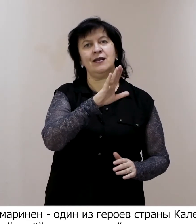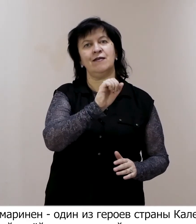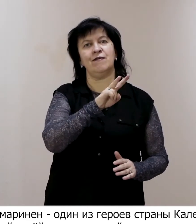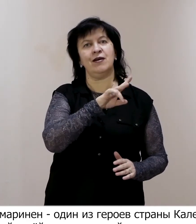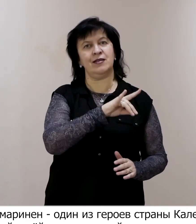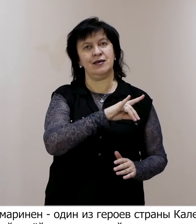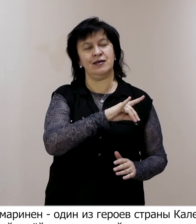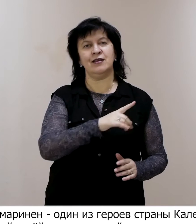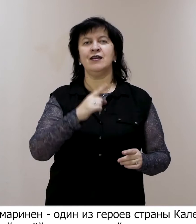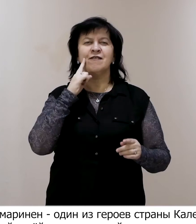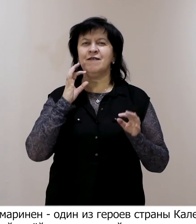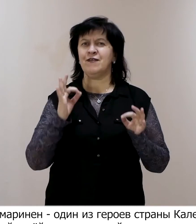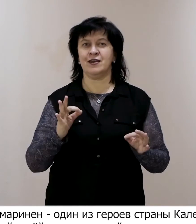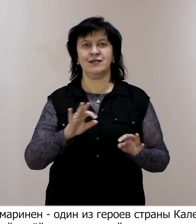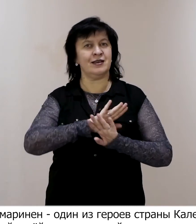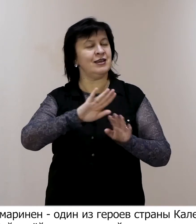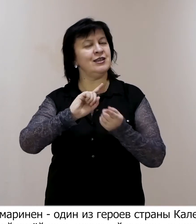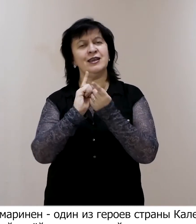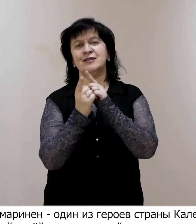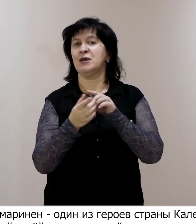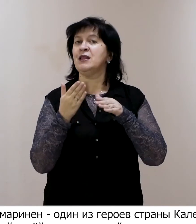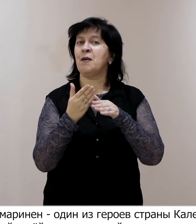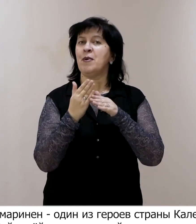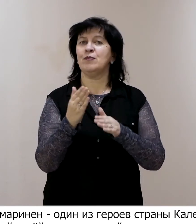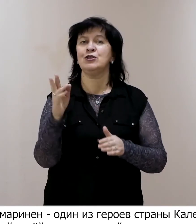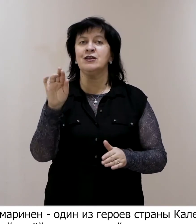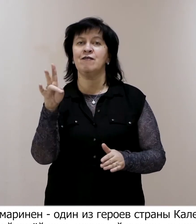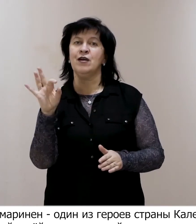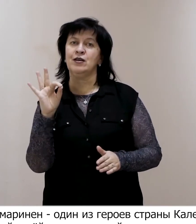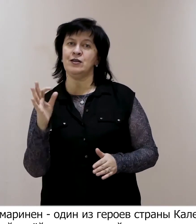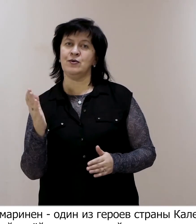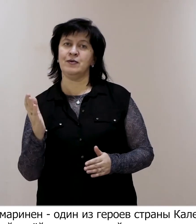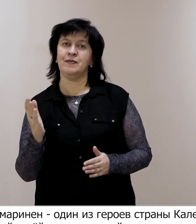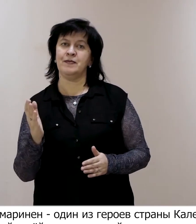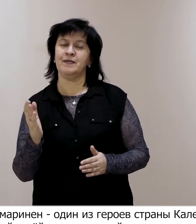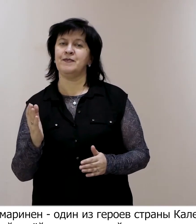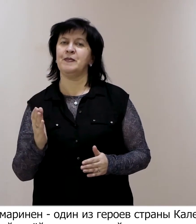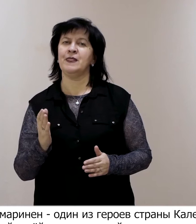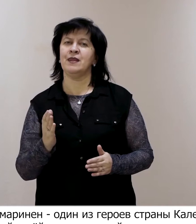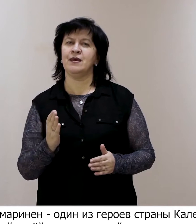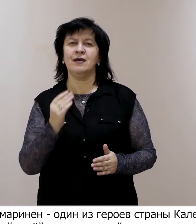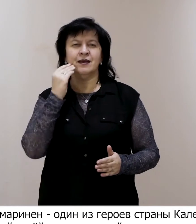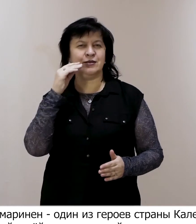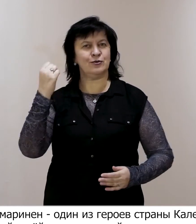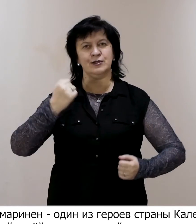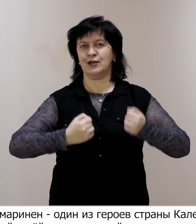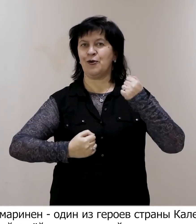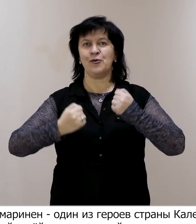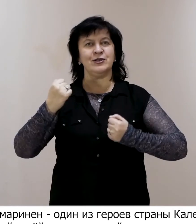верный и неизменный помощник и аниме мне на искусный кузнец выковал